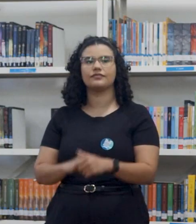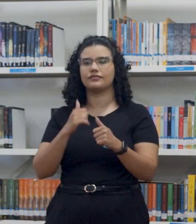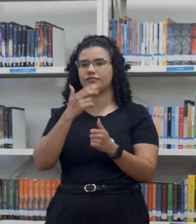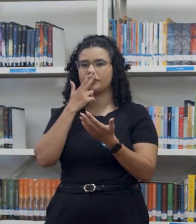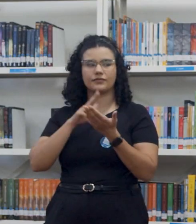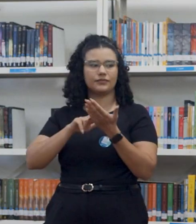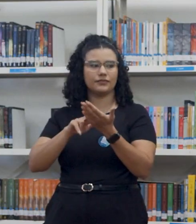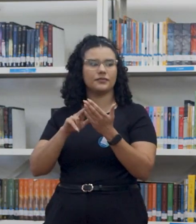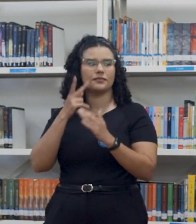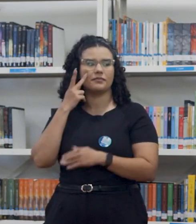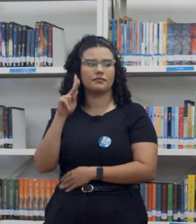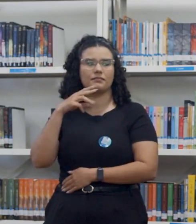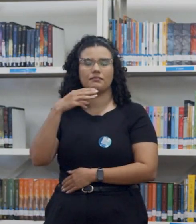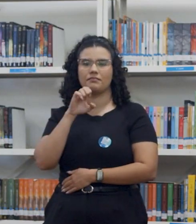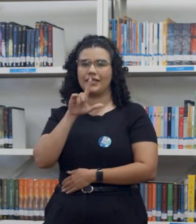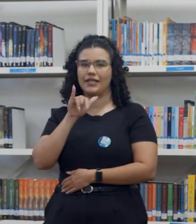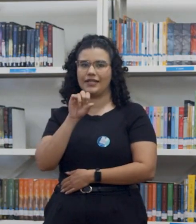Cartas para a Melissa.